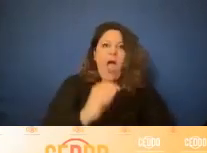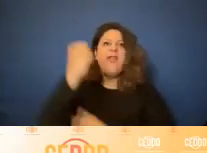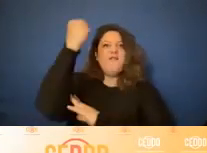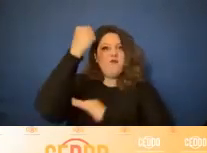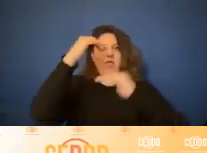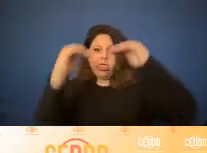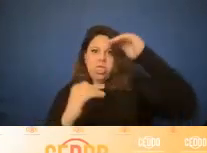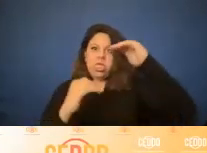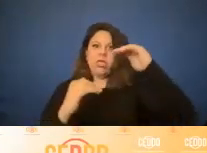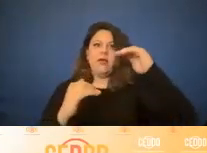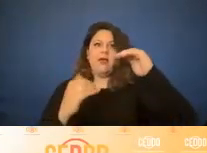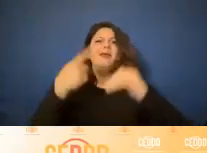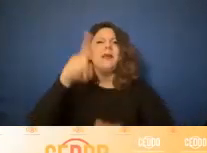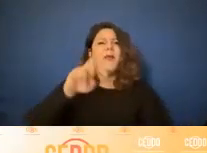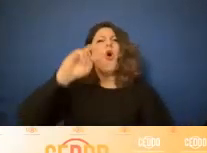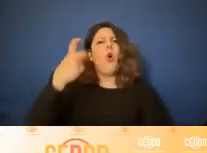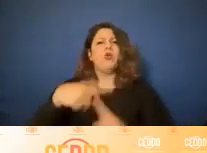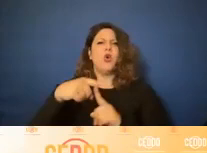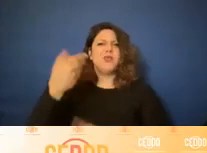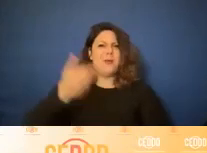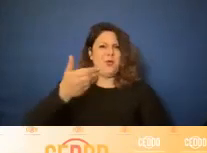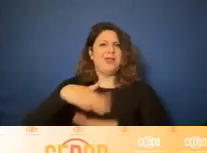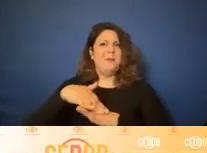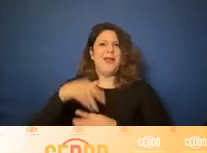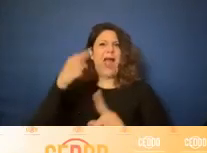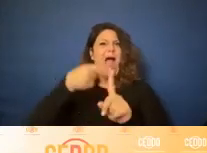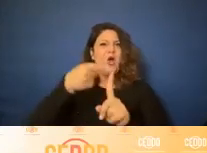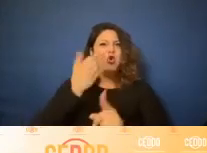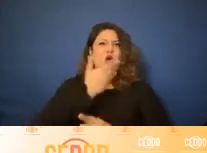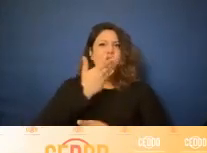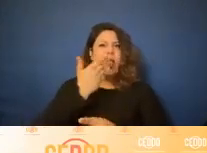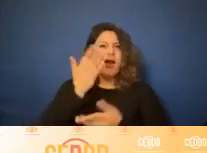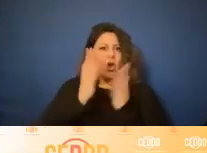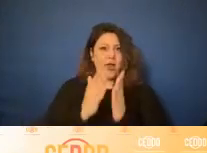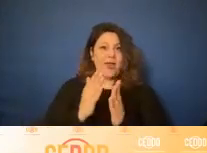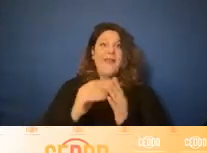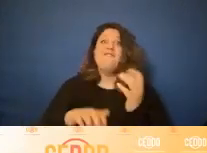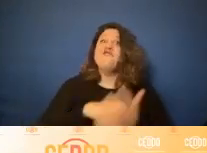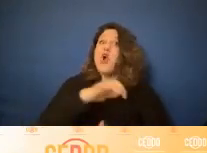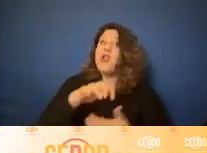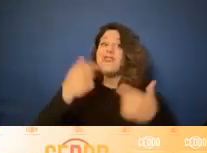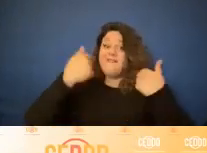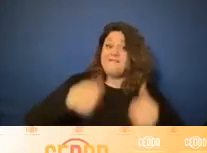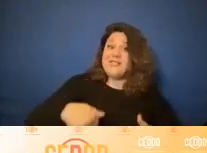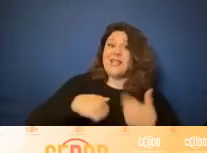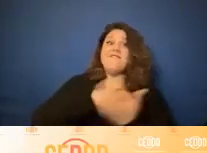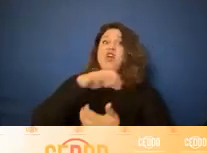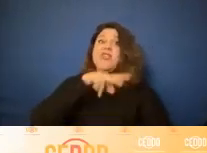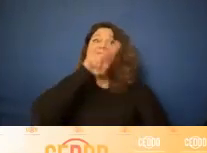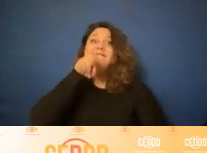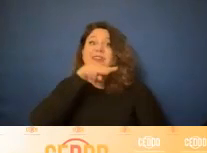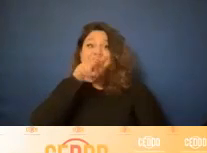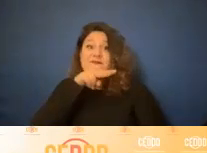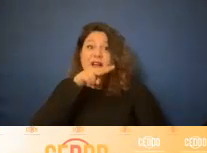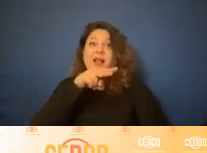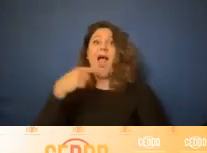entender que esta es otra de las claves para corregir el acoso escolar. No es normal la violencia, ni física, ni verbal, ni el